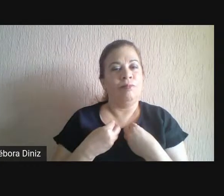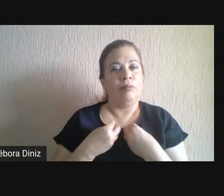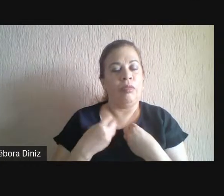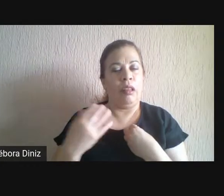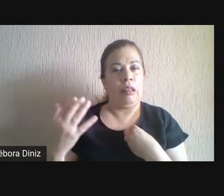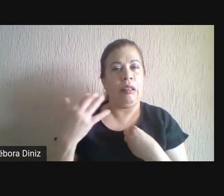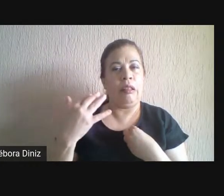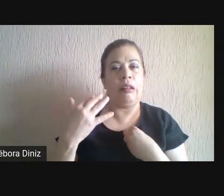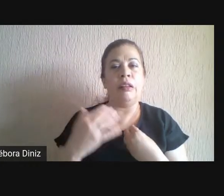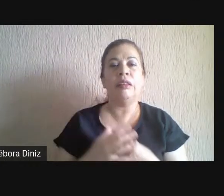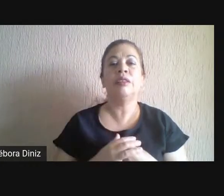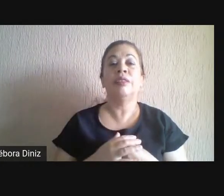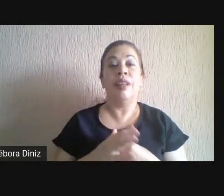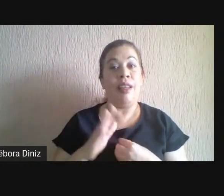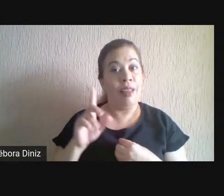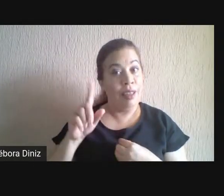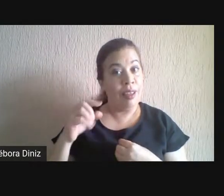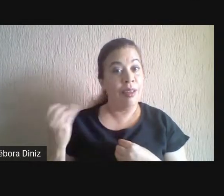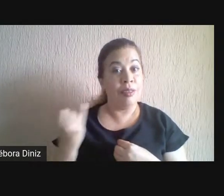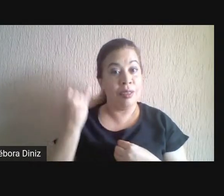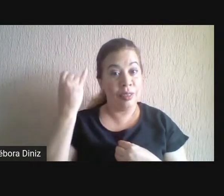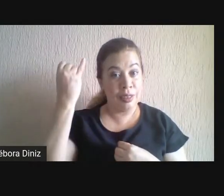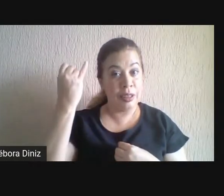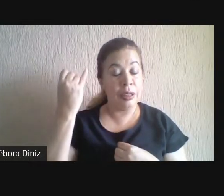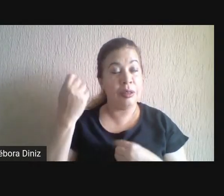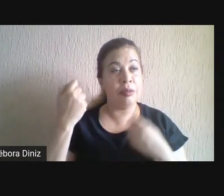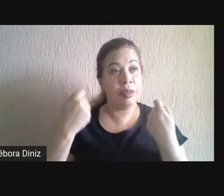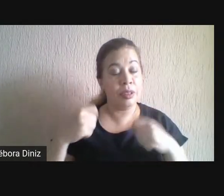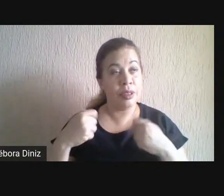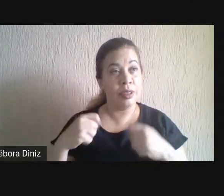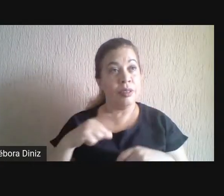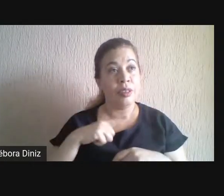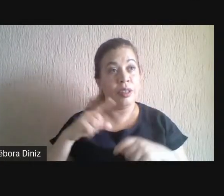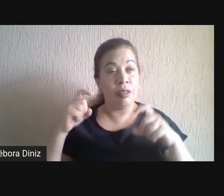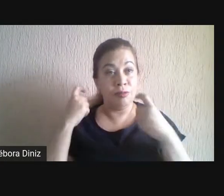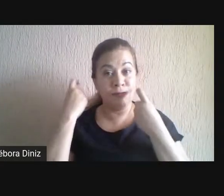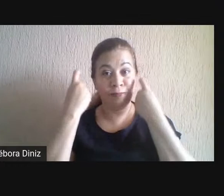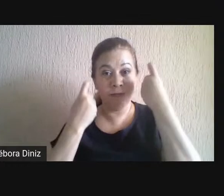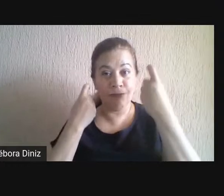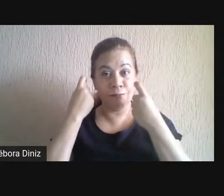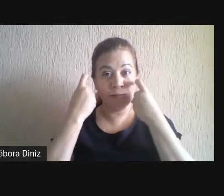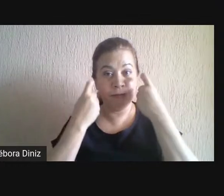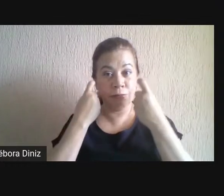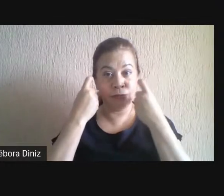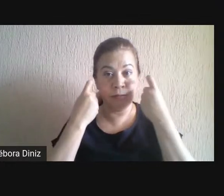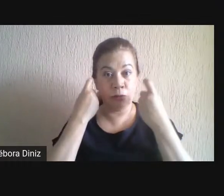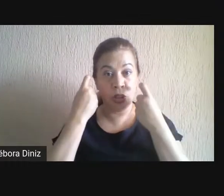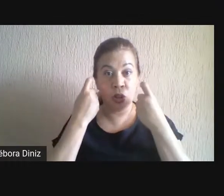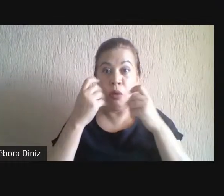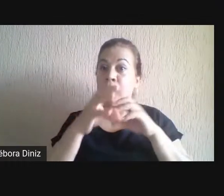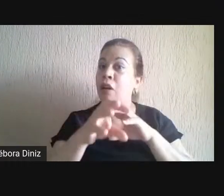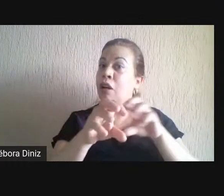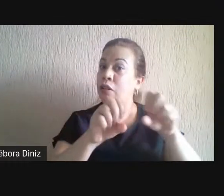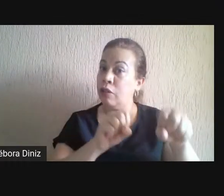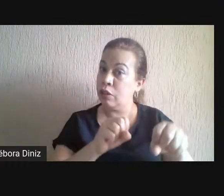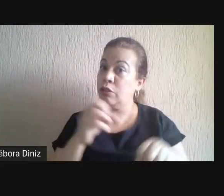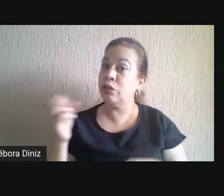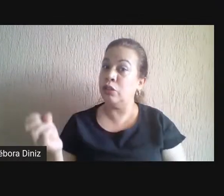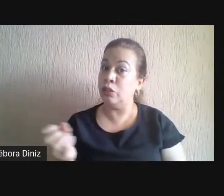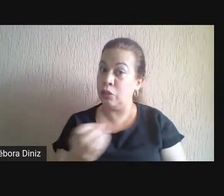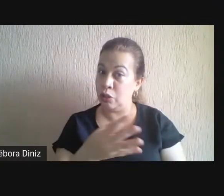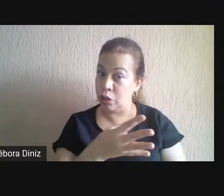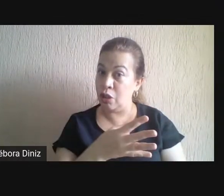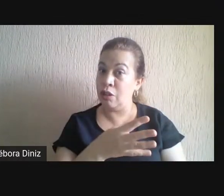E é fundamental que nós tenhamos uma preocupação muito grande com a formação dos novos e das